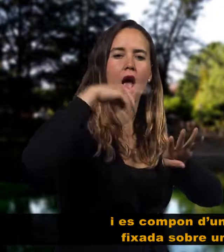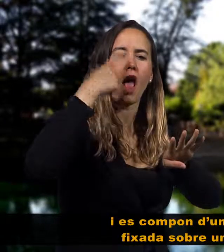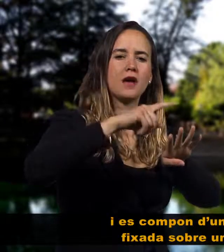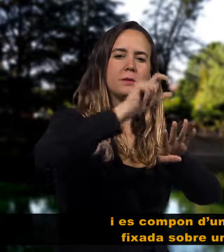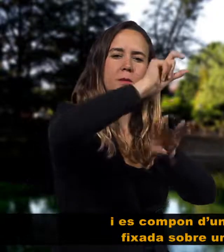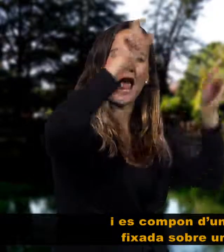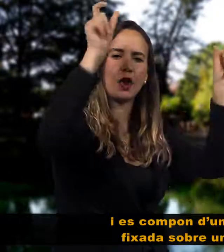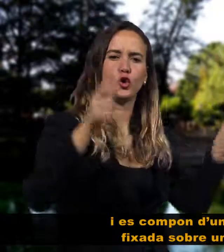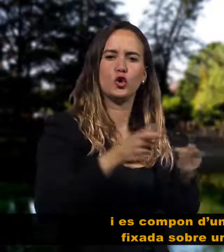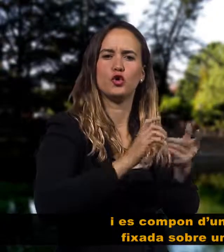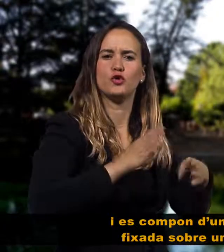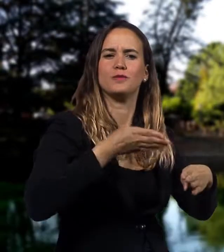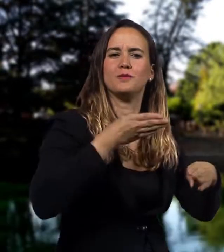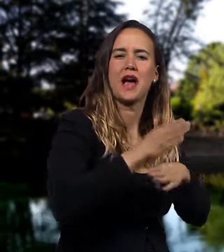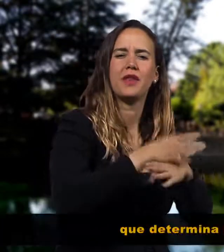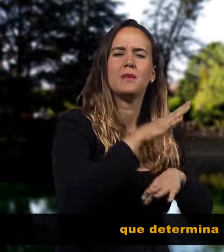la mida del full.